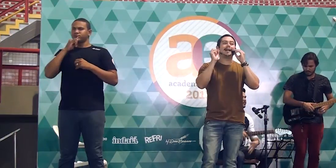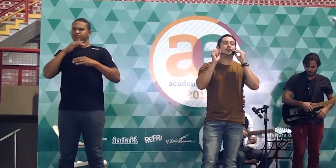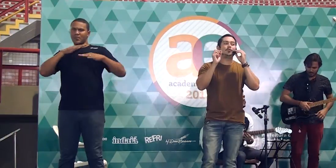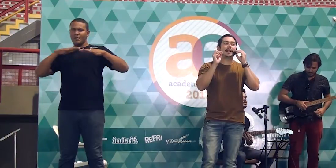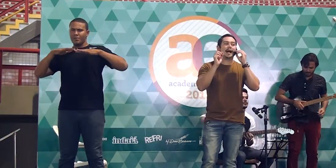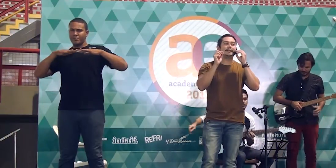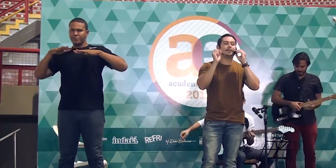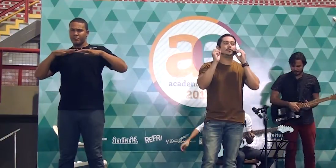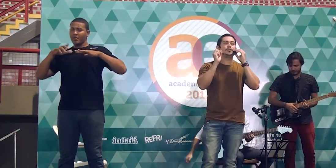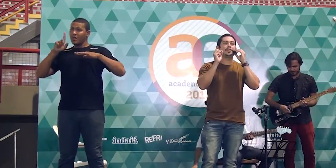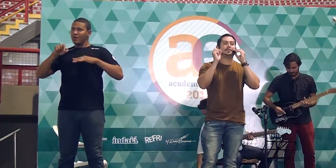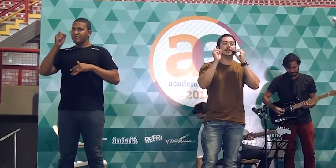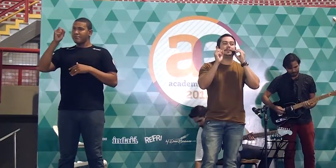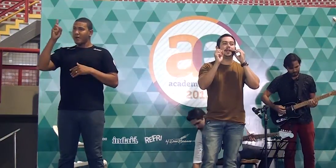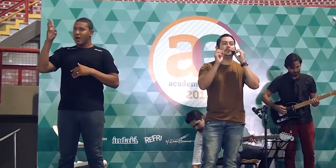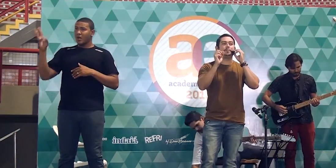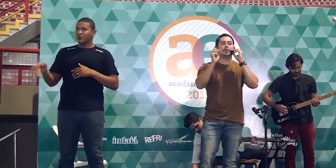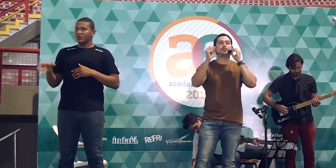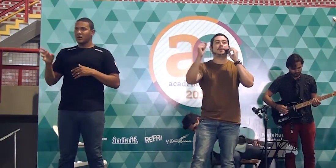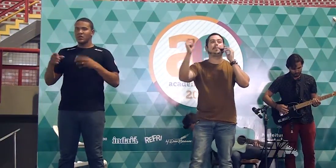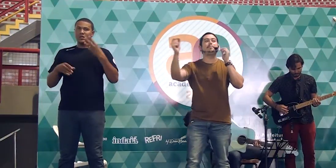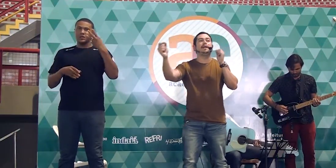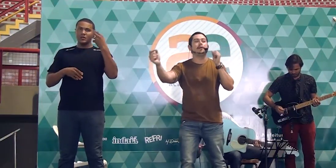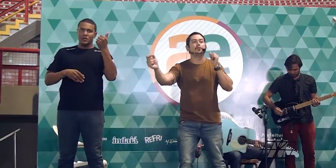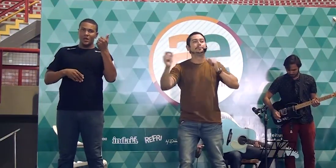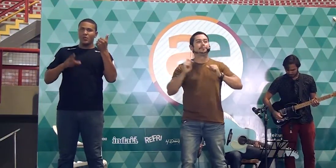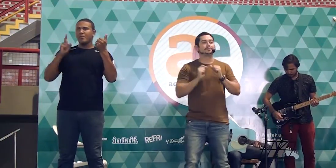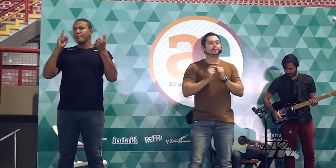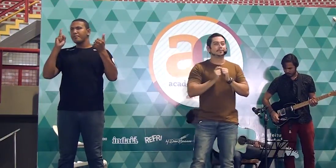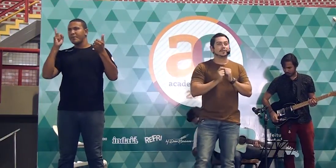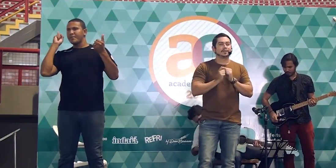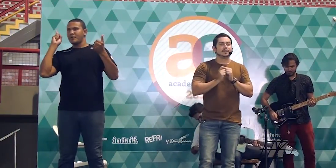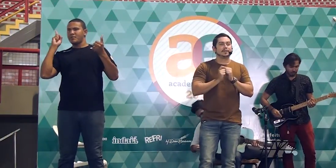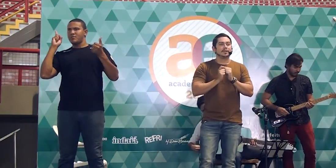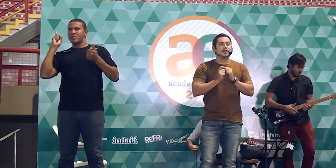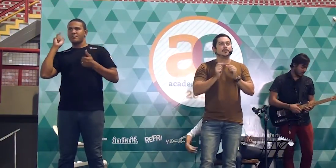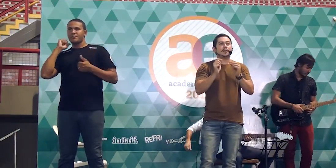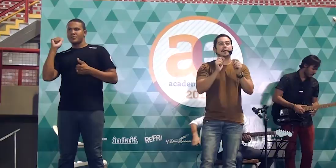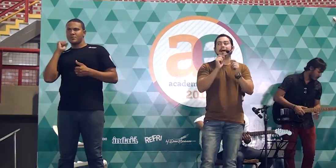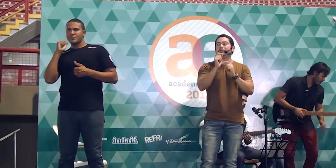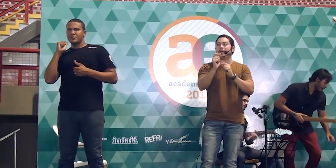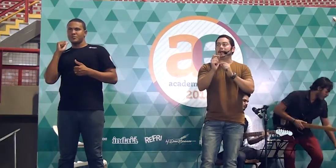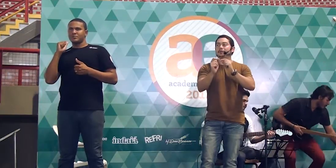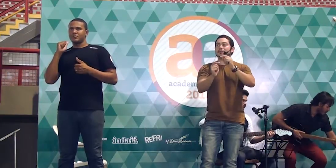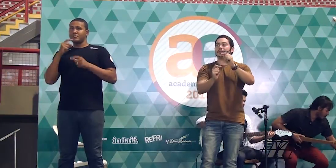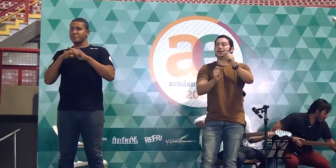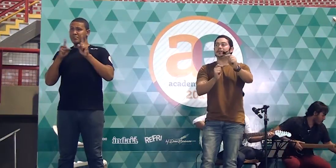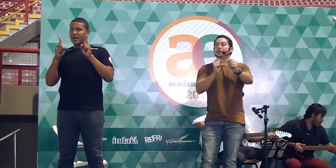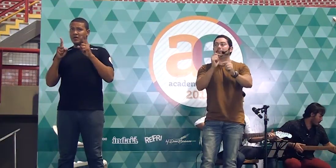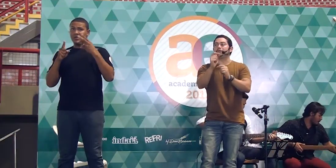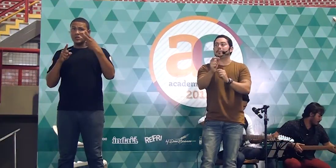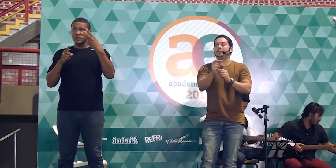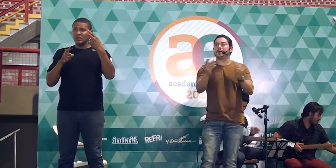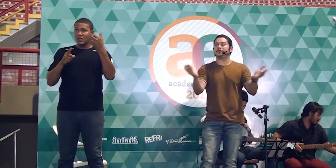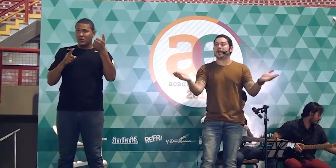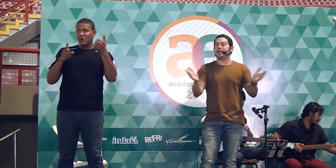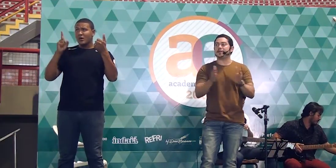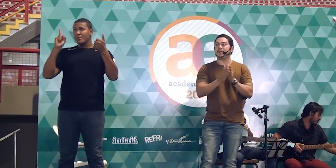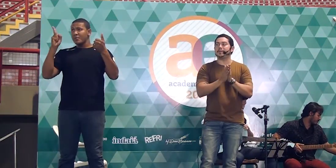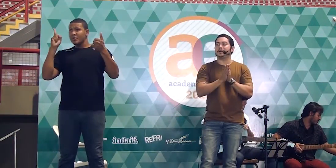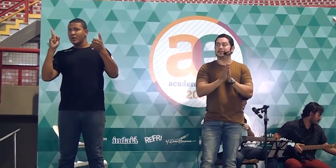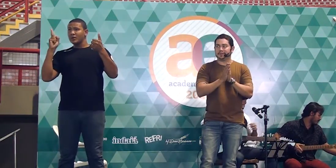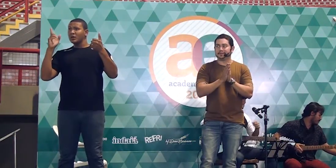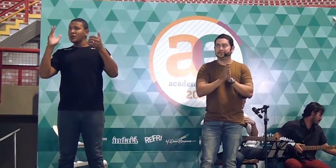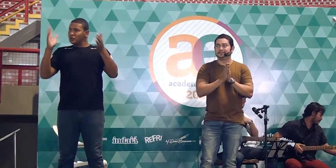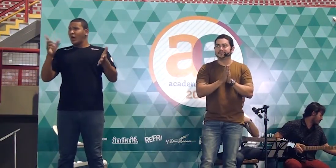na madrugada do dia 31 para o dia 1º. Só que a madrugada do dia 31 para o dia 1º já é